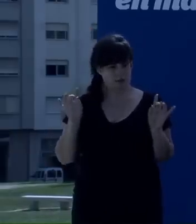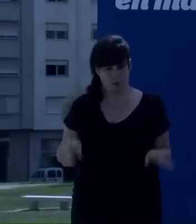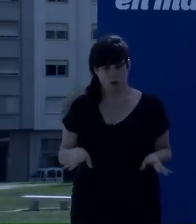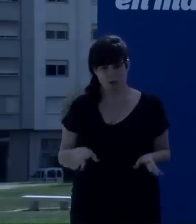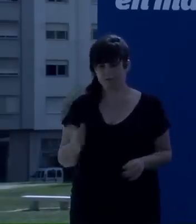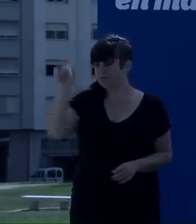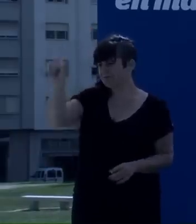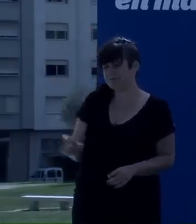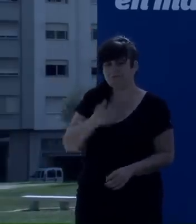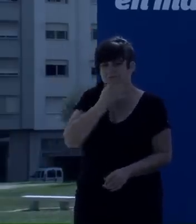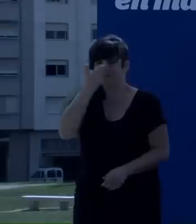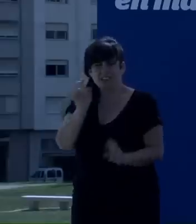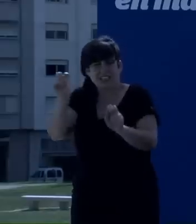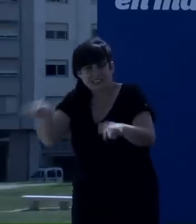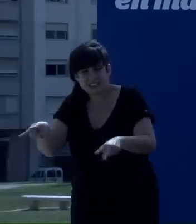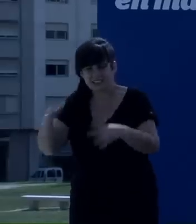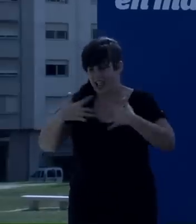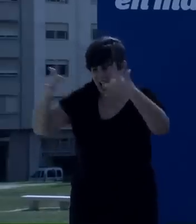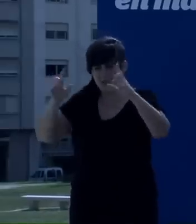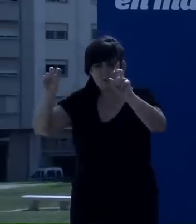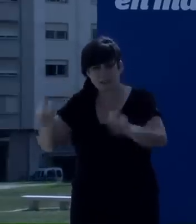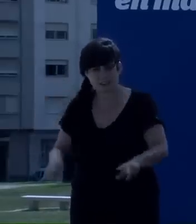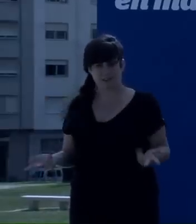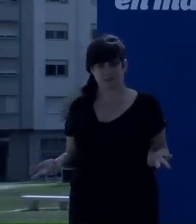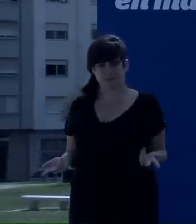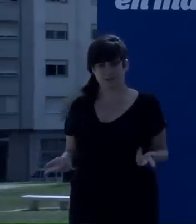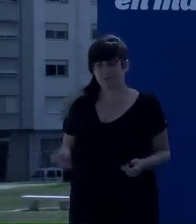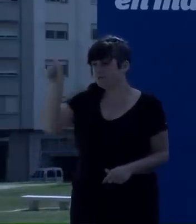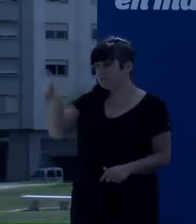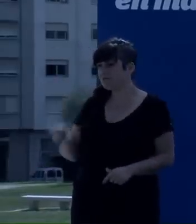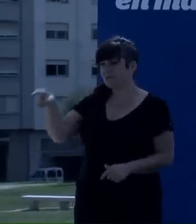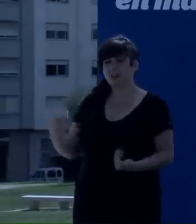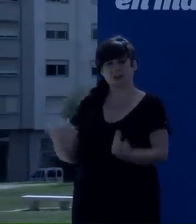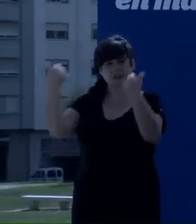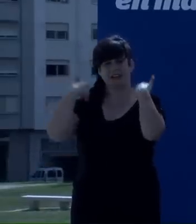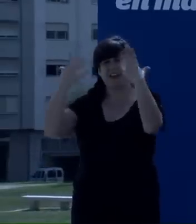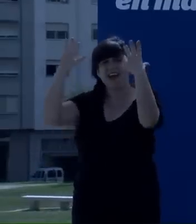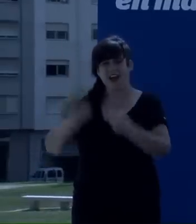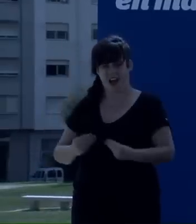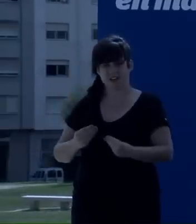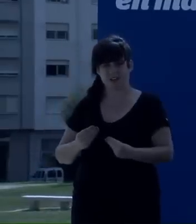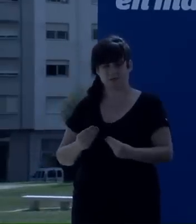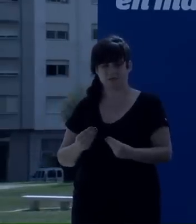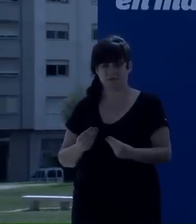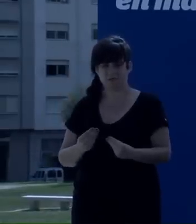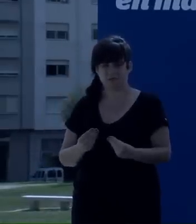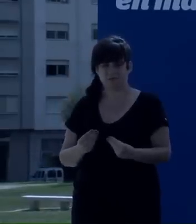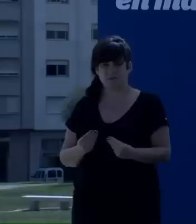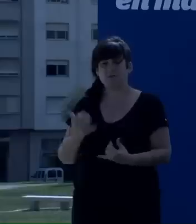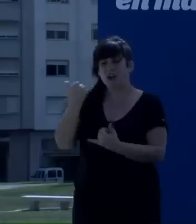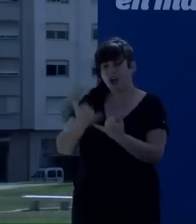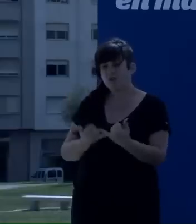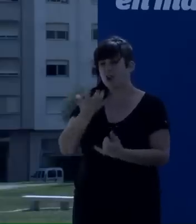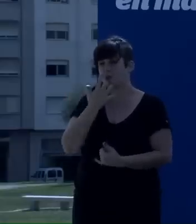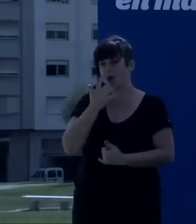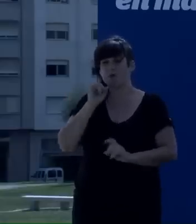indecente, unha persona desalmada, alguén que tendo as responsabilidades que teñen ele a nivel de Estado, coas vítimas